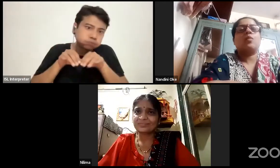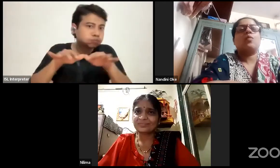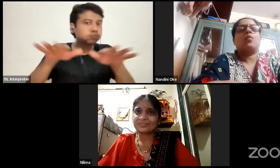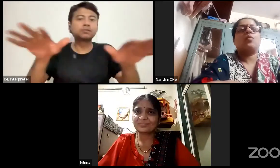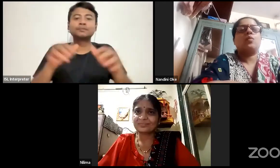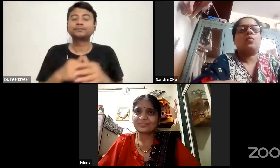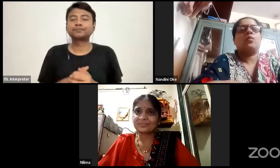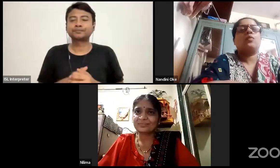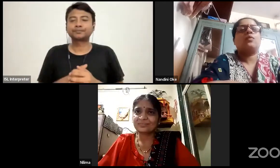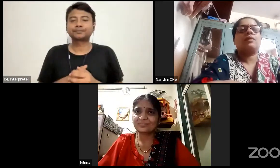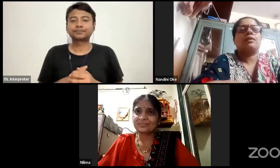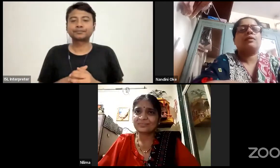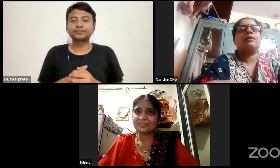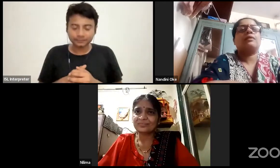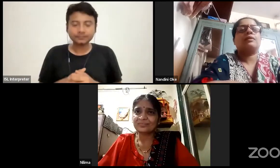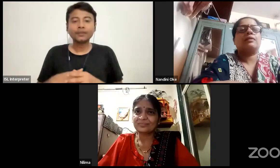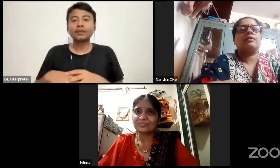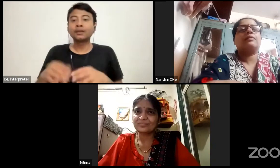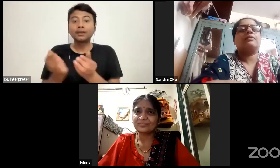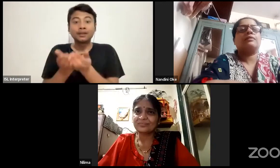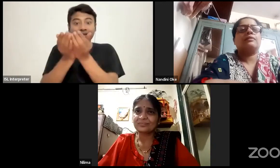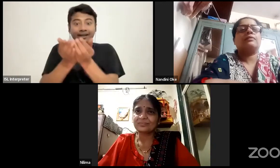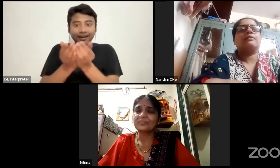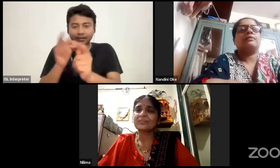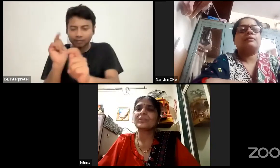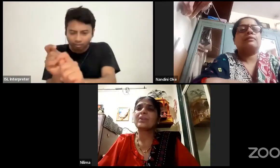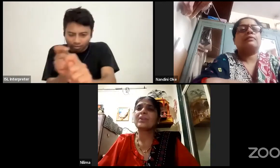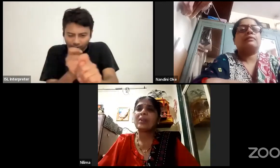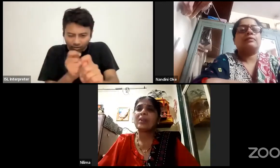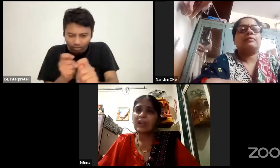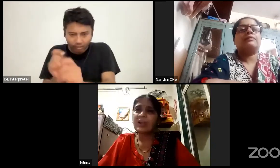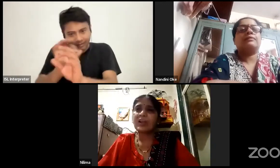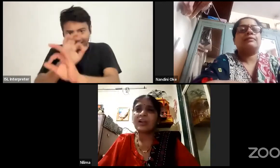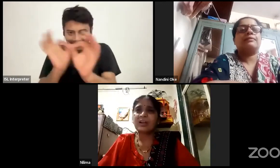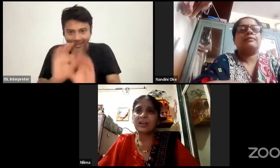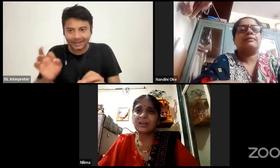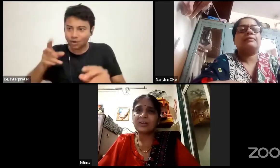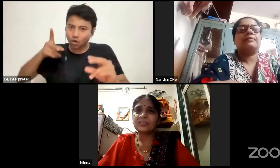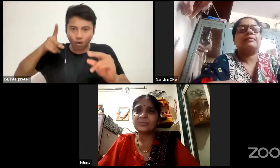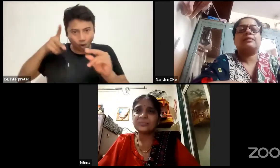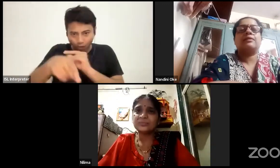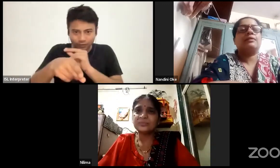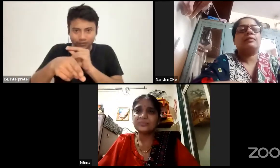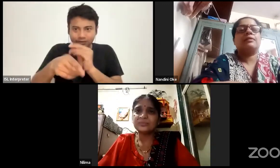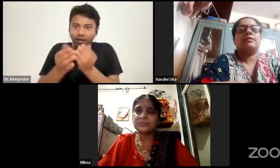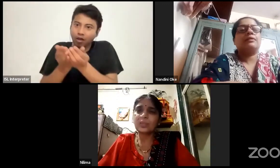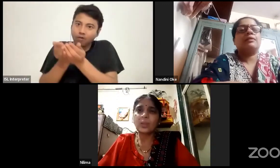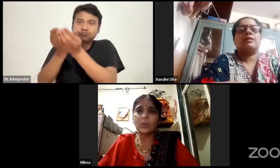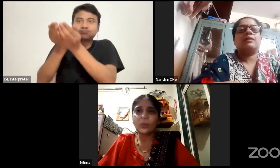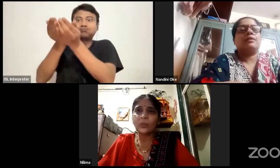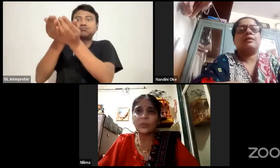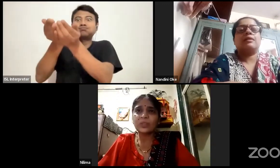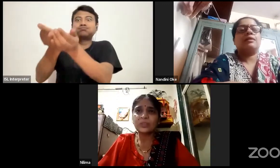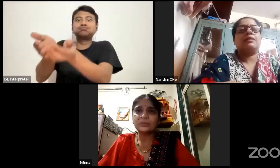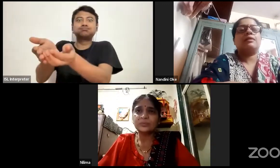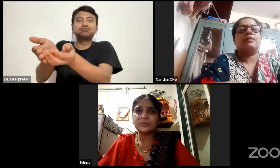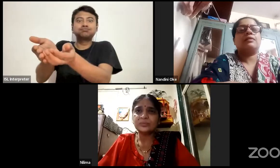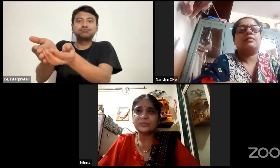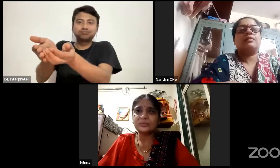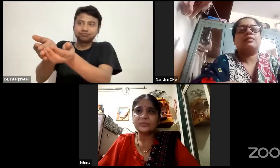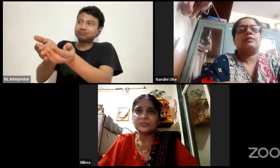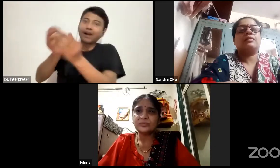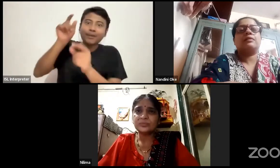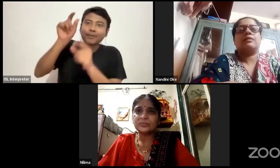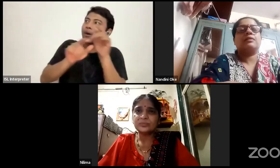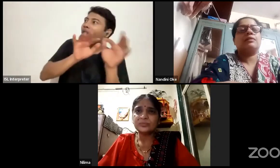सब लोग आए थे, खूब सारी मीडिया ने उसको कवरेज दी, और सब जगह सब न्यूज चैनल्स पर टाइटैनिक टाइटैनिक टाइटैनिक टाइटैनिक।